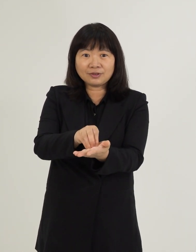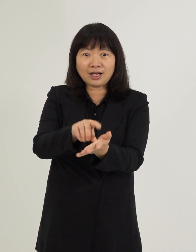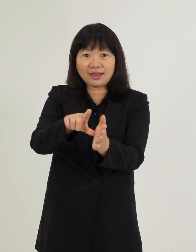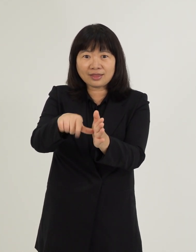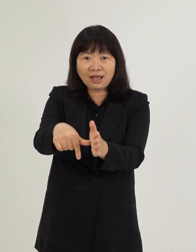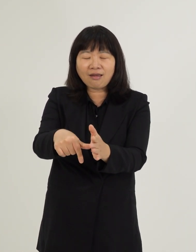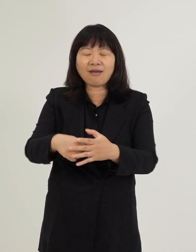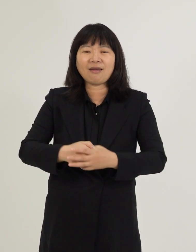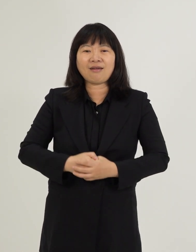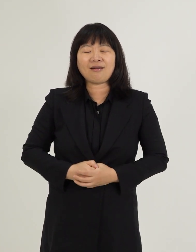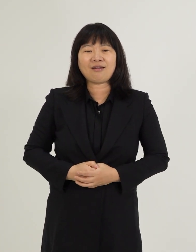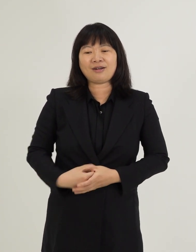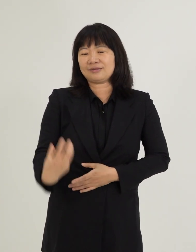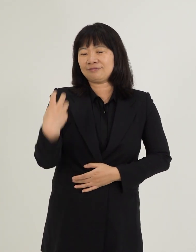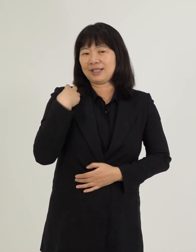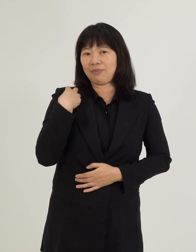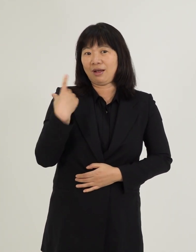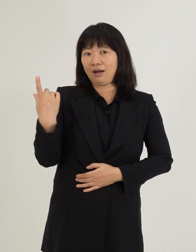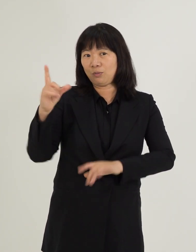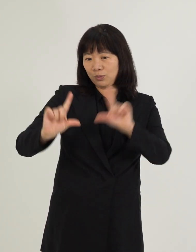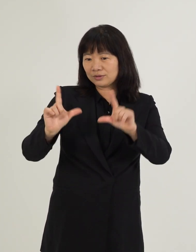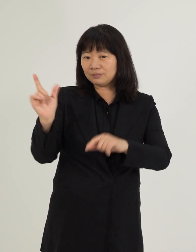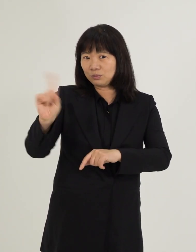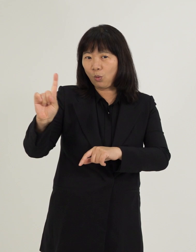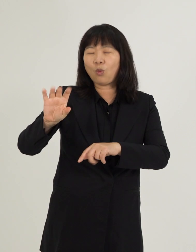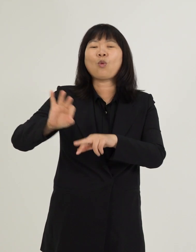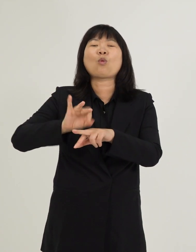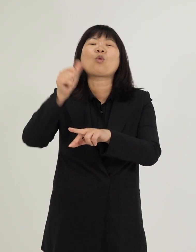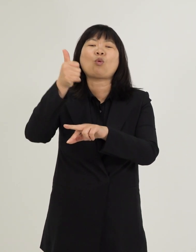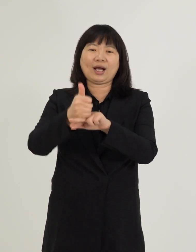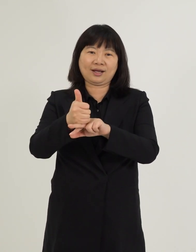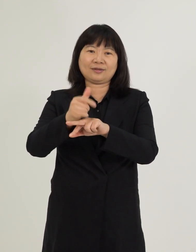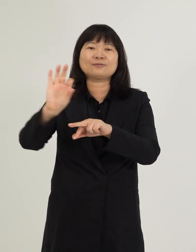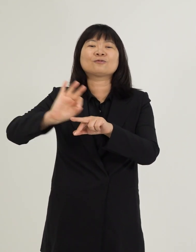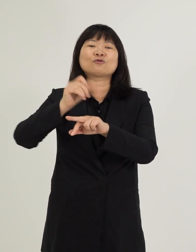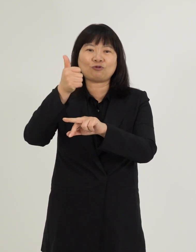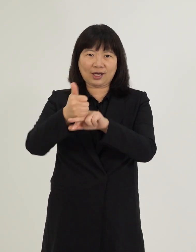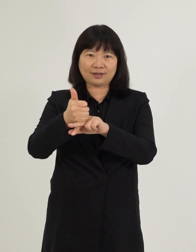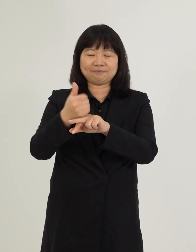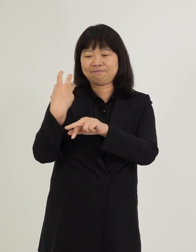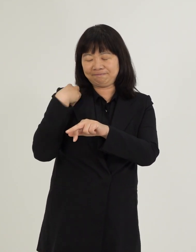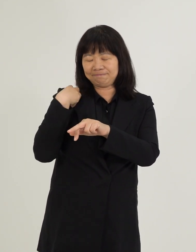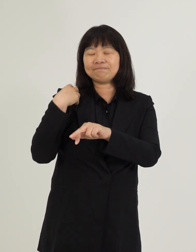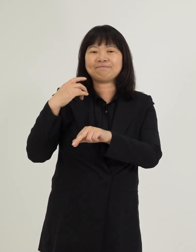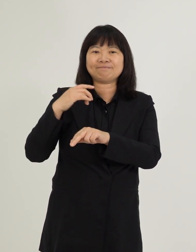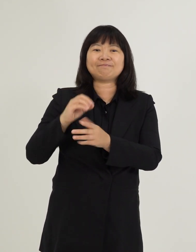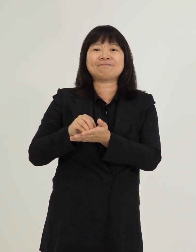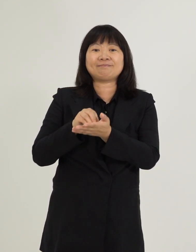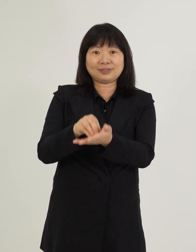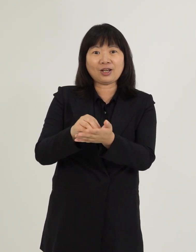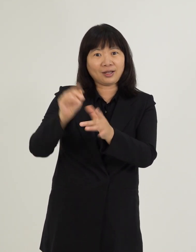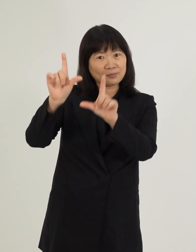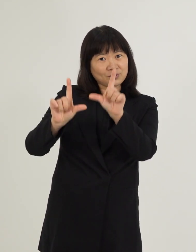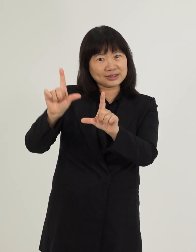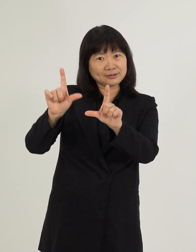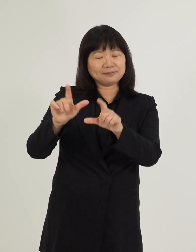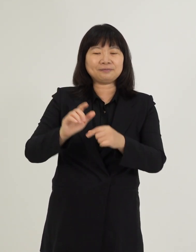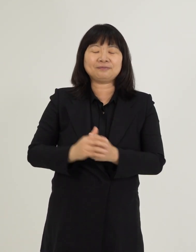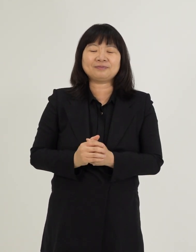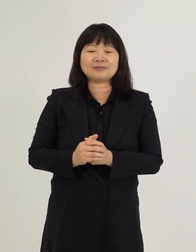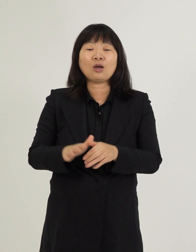정확한 초점은 왕으로서 입성하시는 장면이에요. 이제 그 장면을 우리가 조금